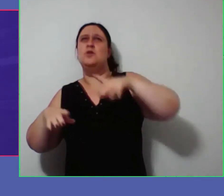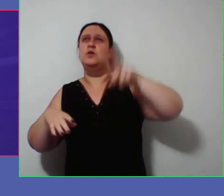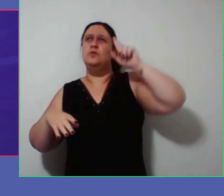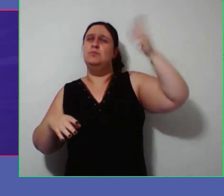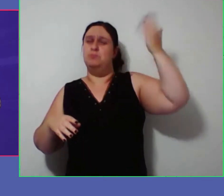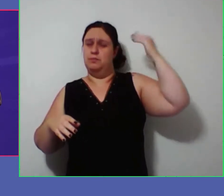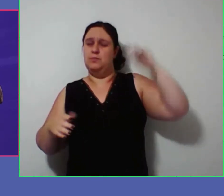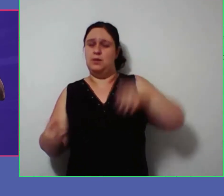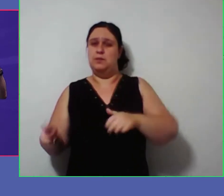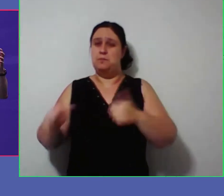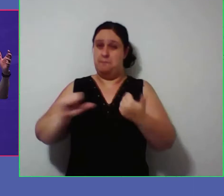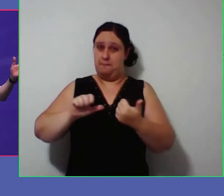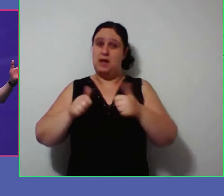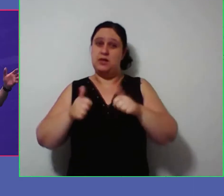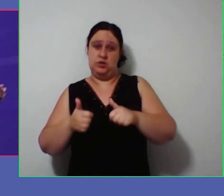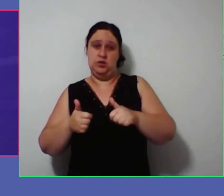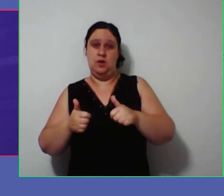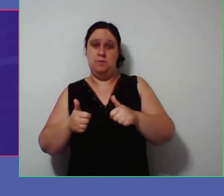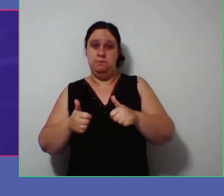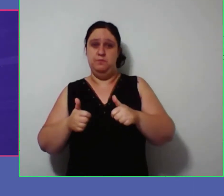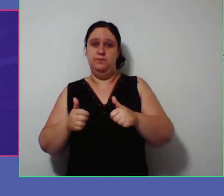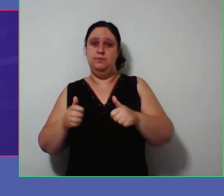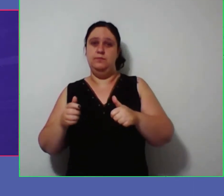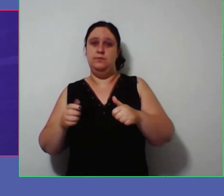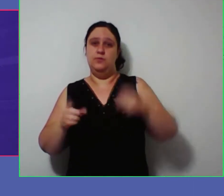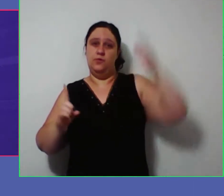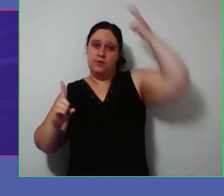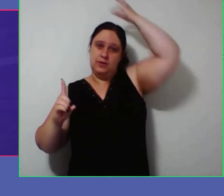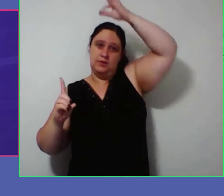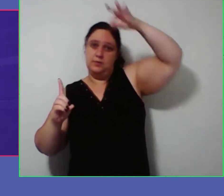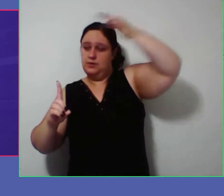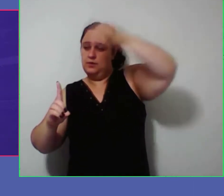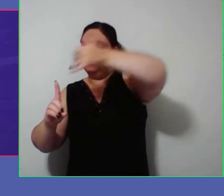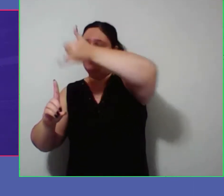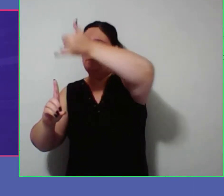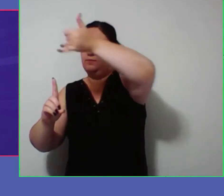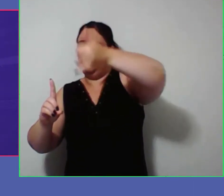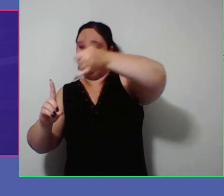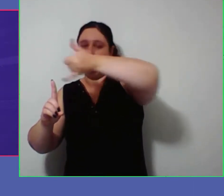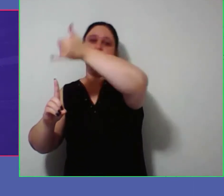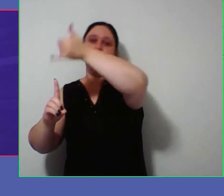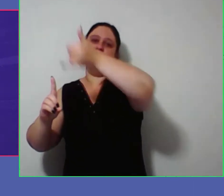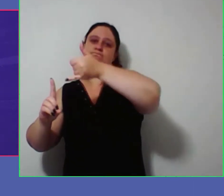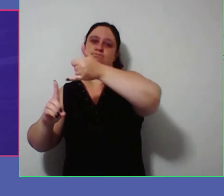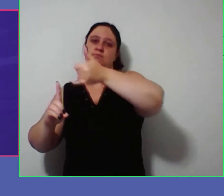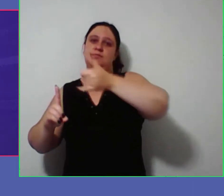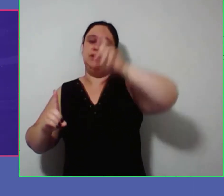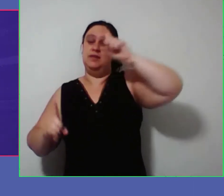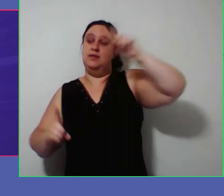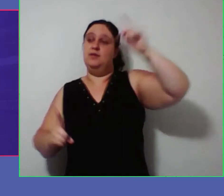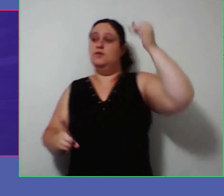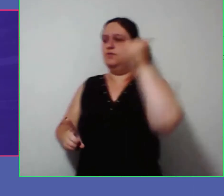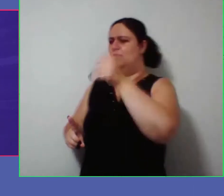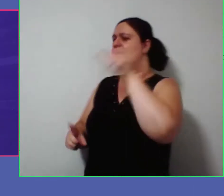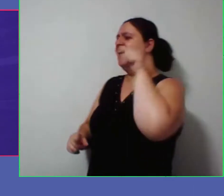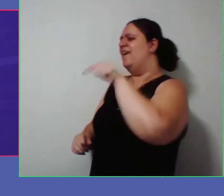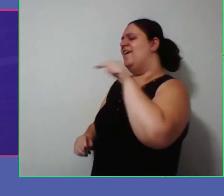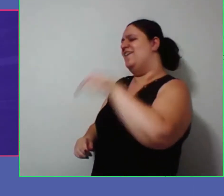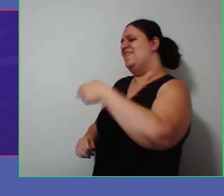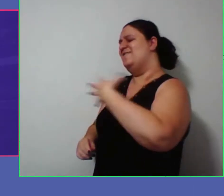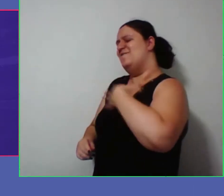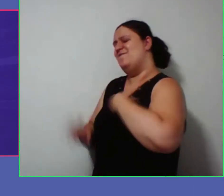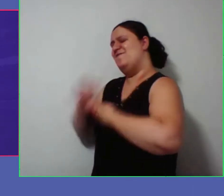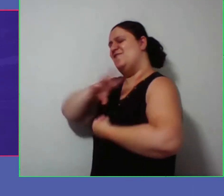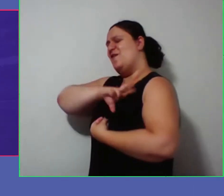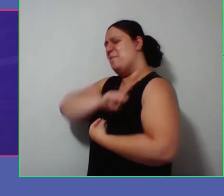Pai disse do céu aberto: esse é o meu Filho amado em quem me comprazo. Ele foi ungido pelo